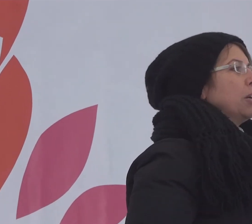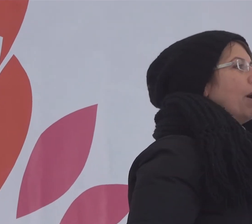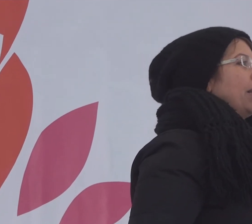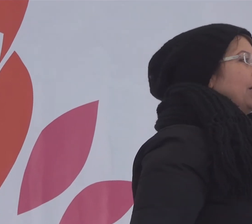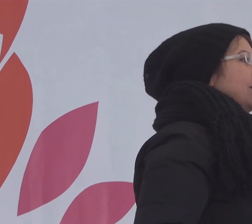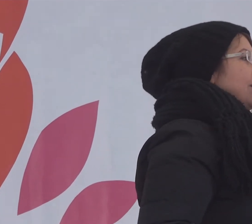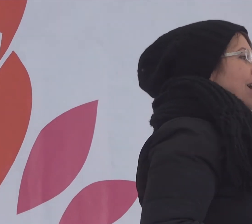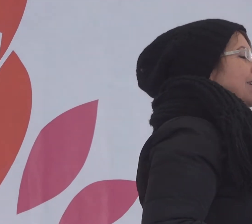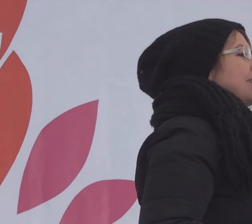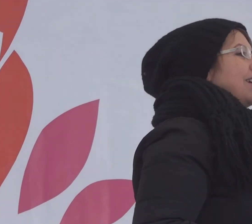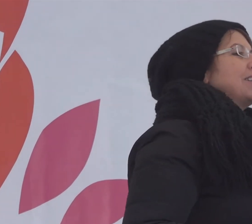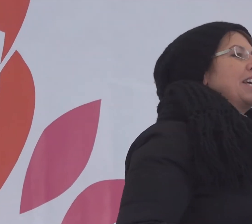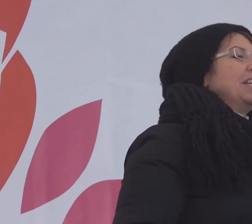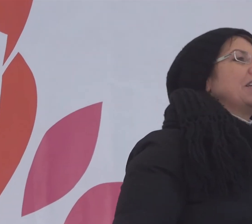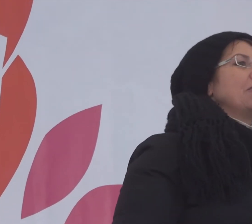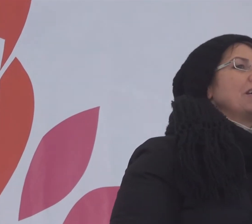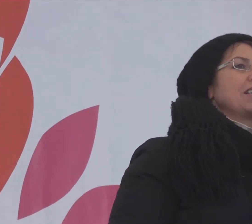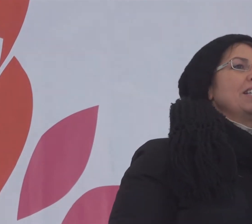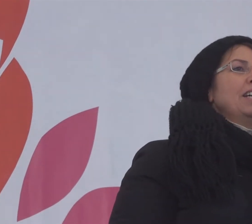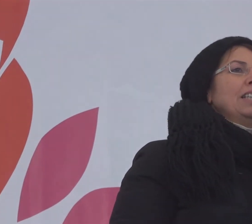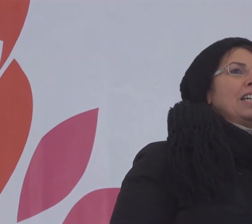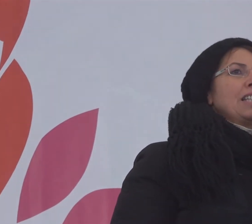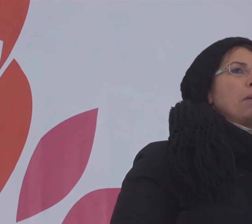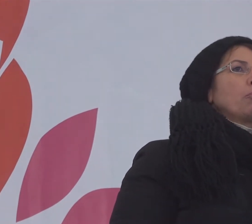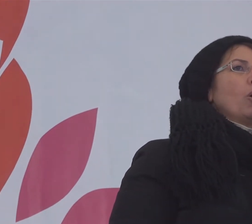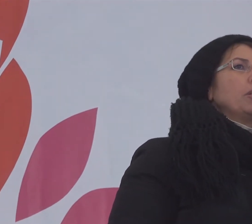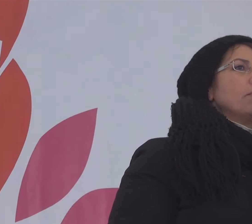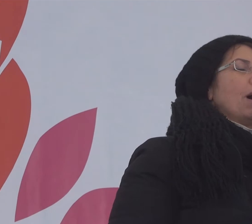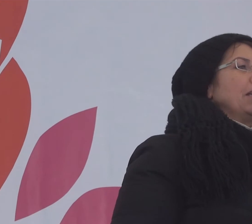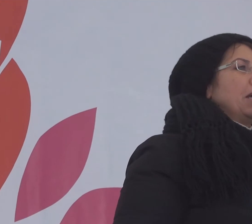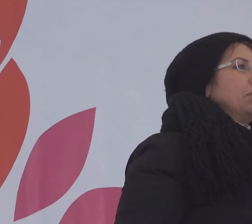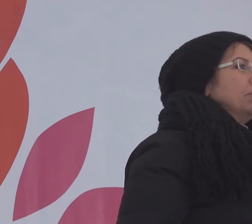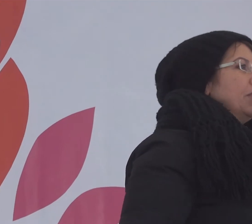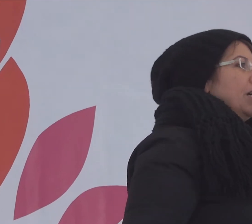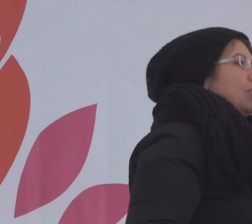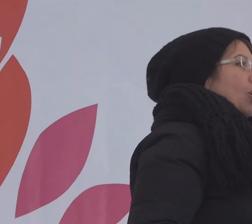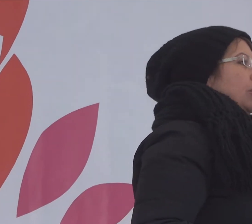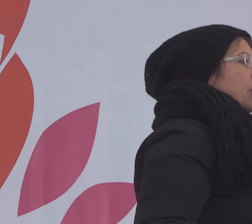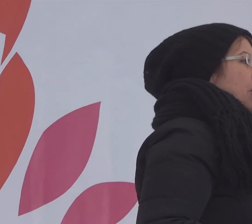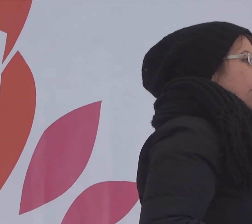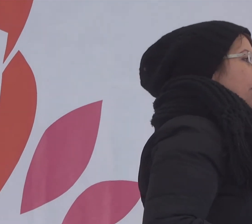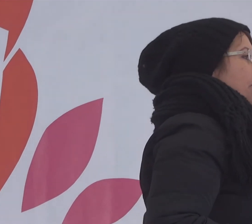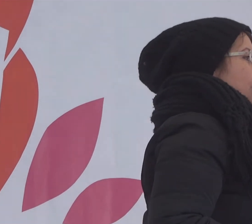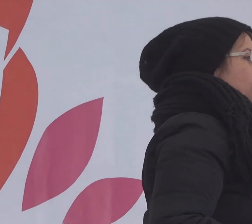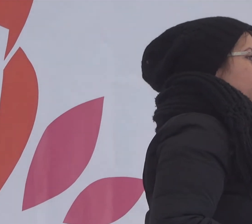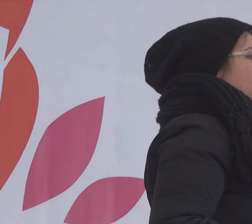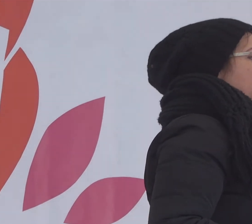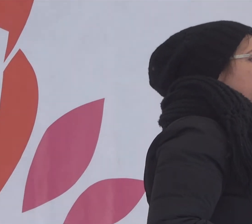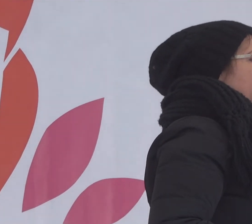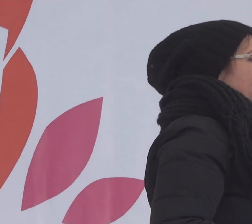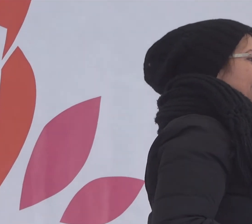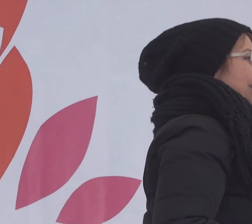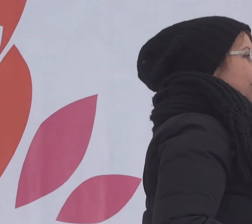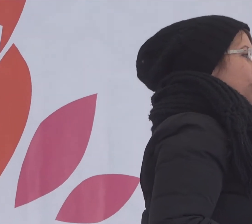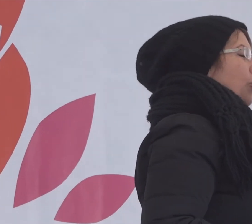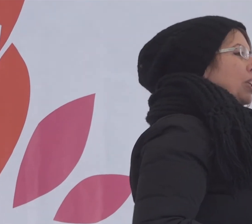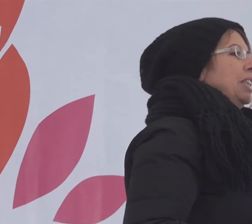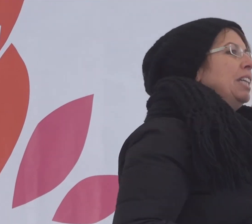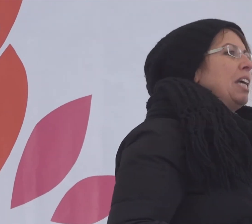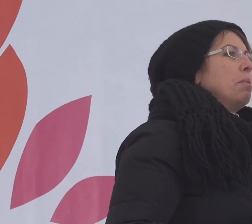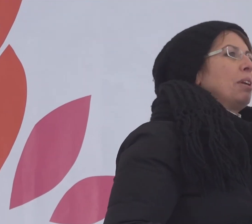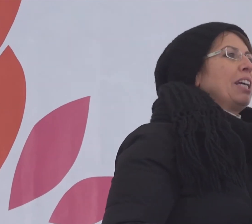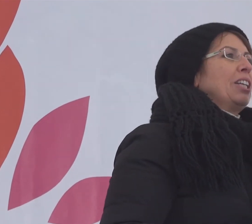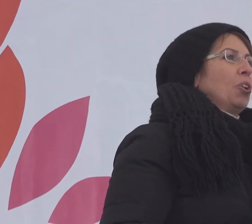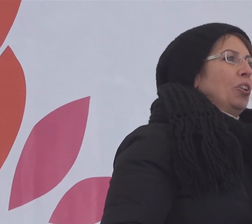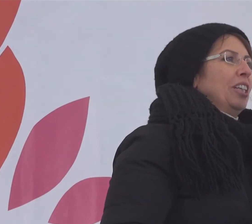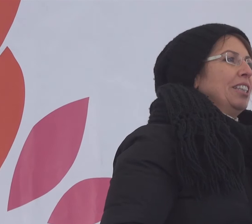des Ausländerbeirates ganz, ganz gering gewesen. Deshalb konnte man eben solche Themen, was uns anbelangt, nicht so in